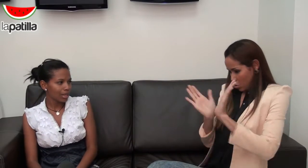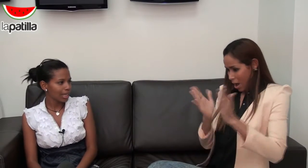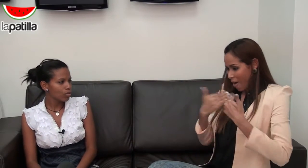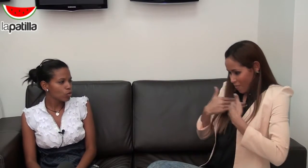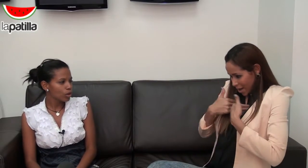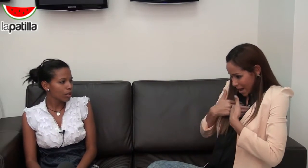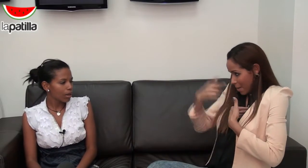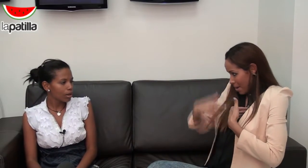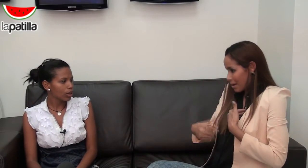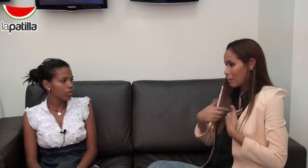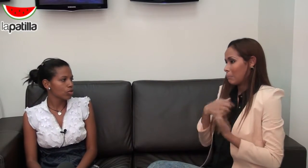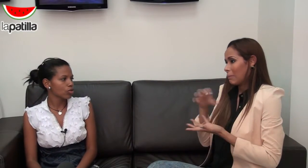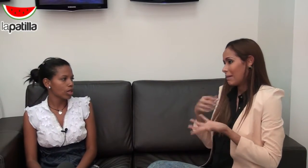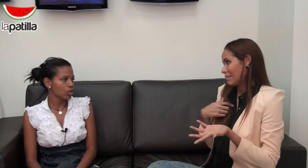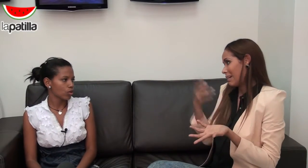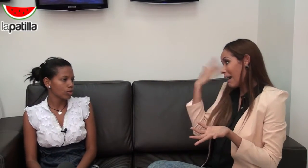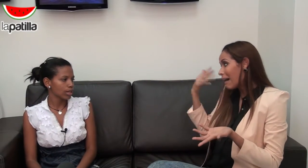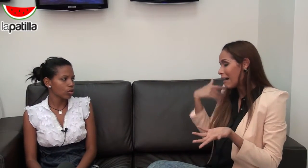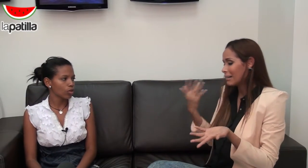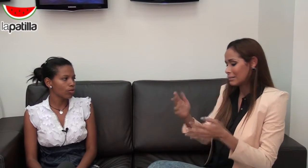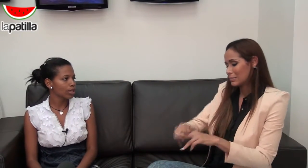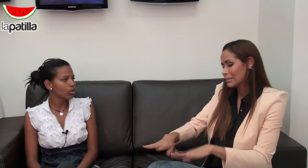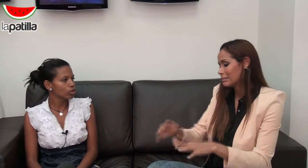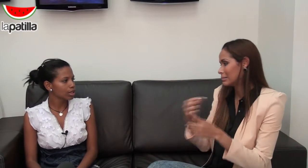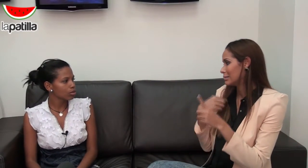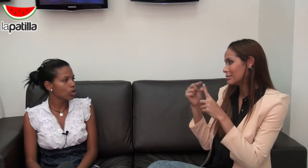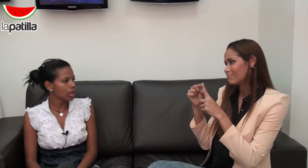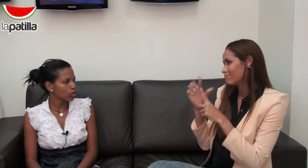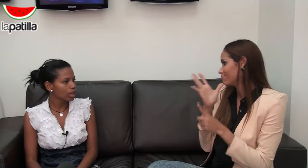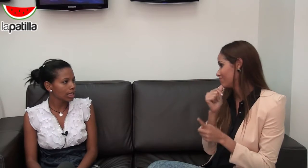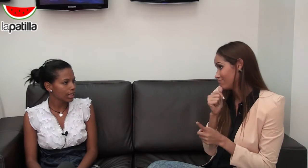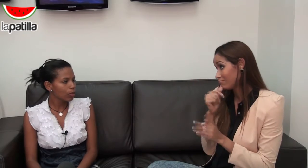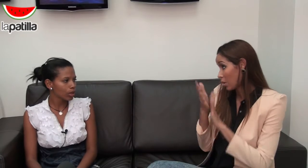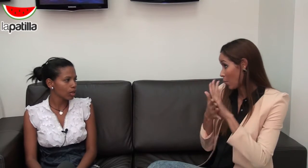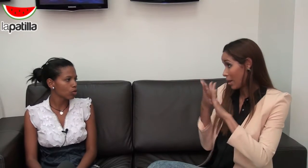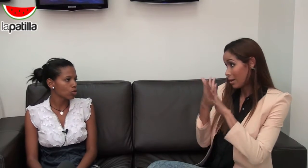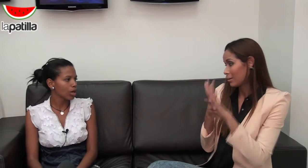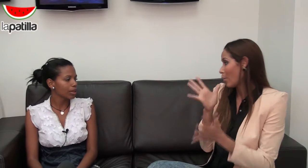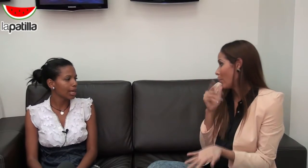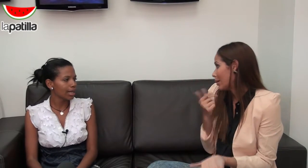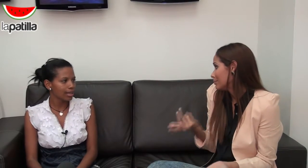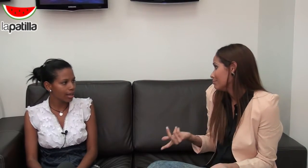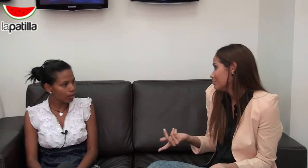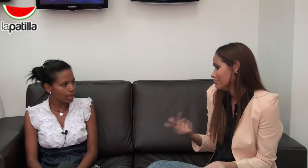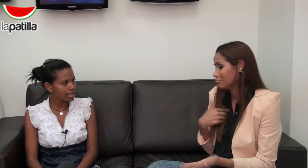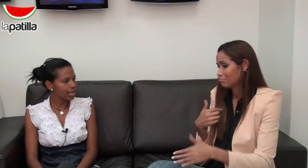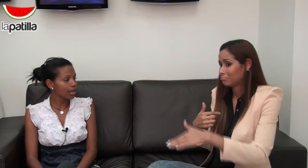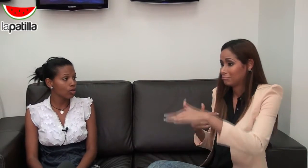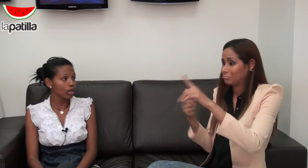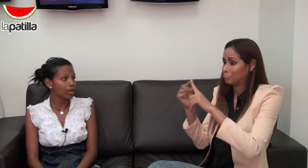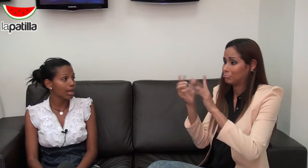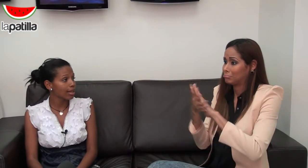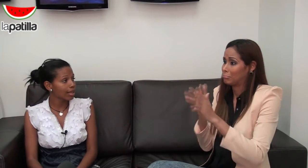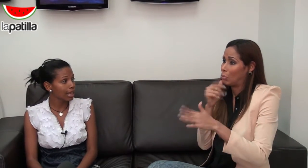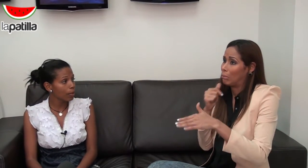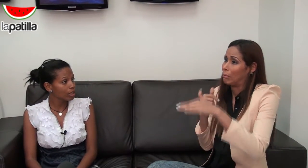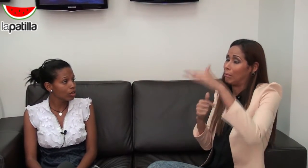manera muy breve lo que me sucedió. Yo me enfrenté a muchísimos retos de niñas porque no sabía nada de lengua de señas, no sabía nada del español.